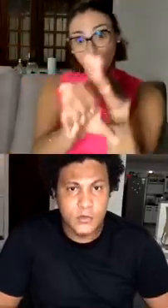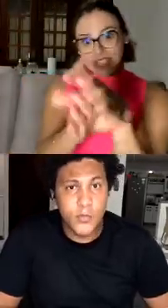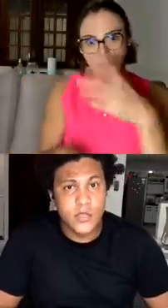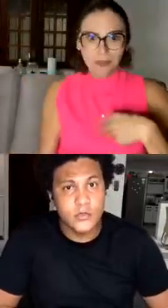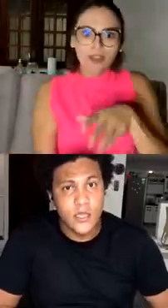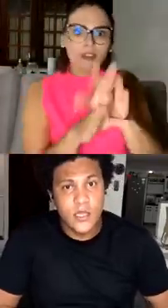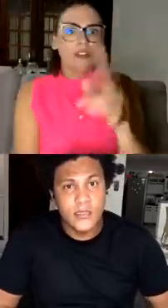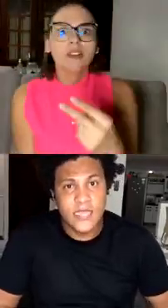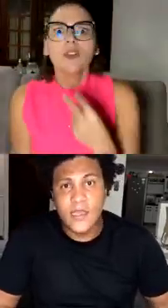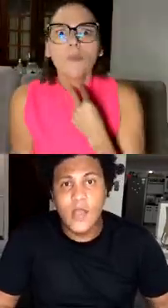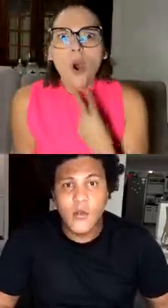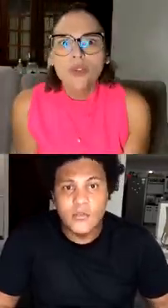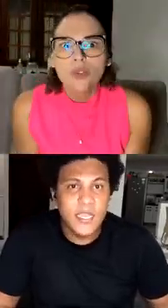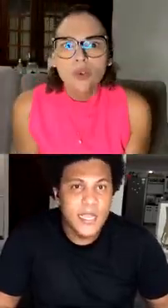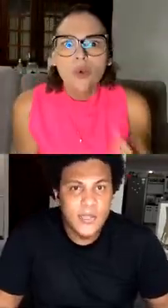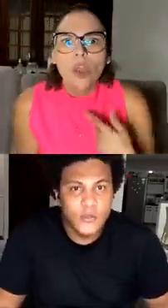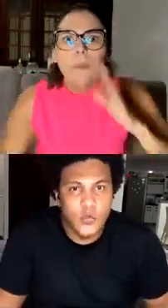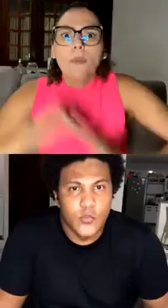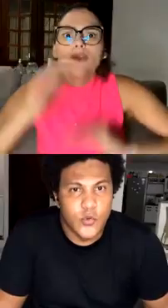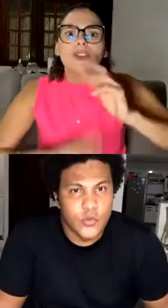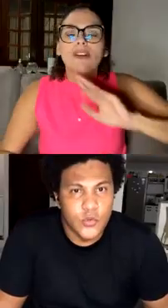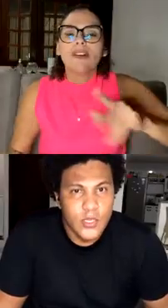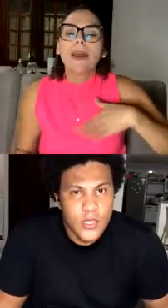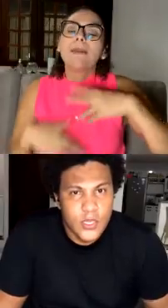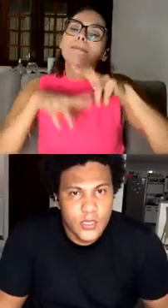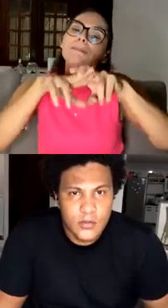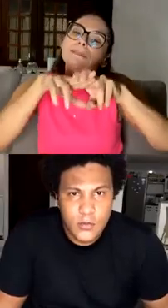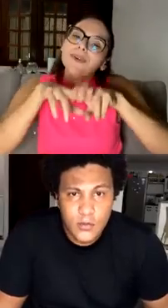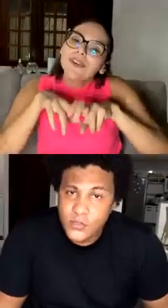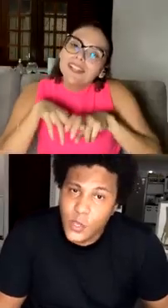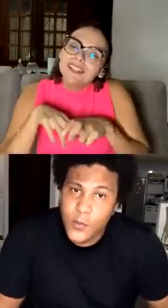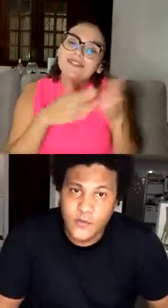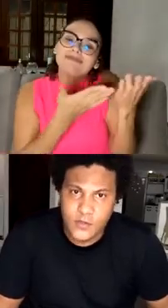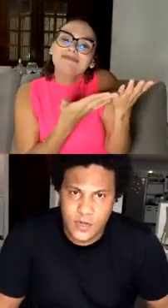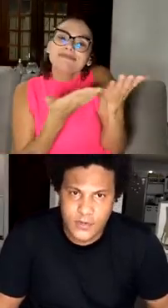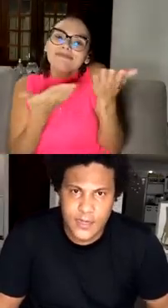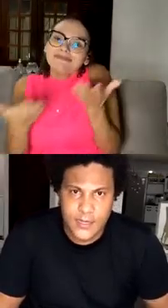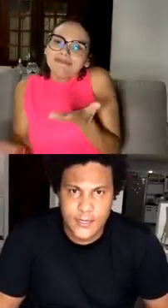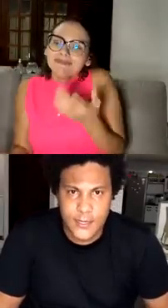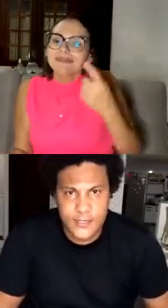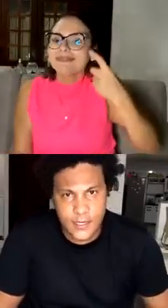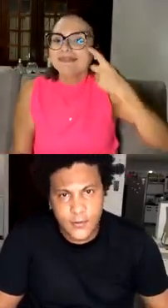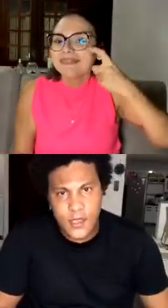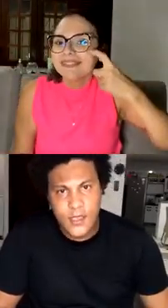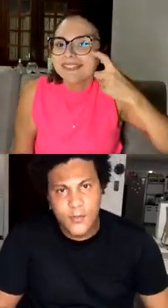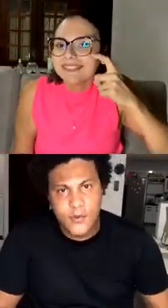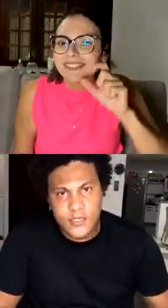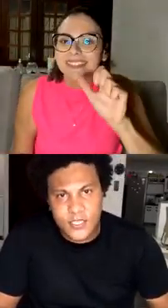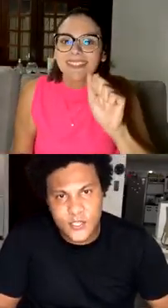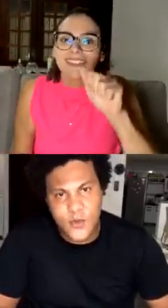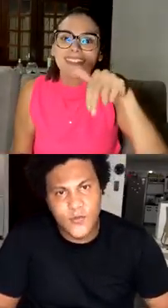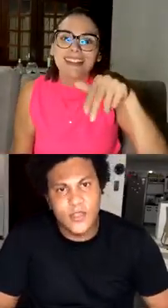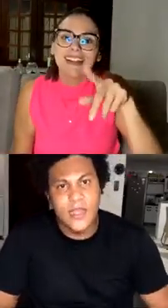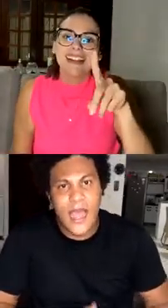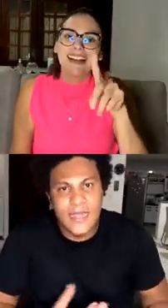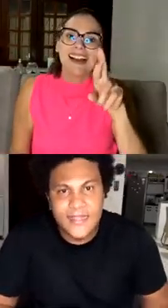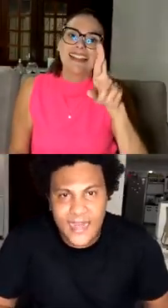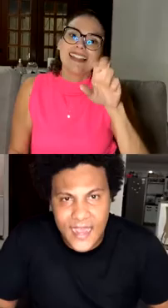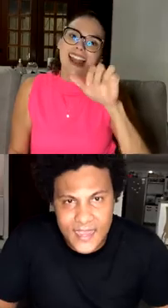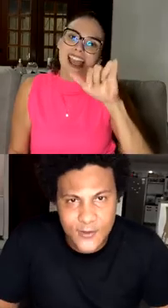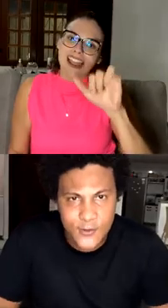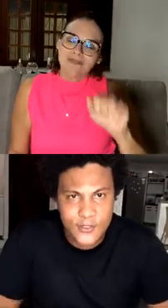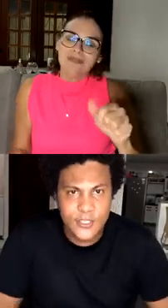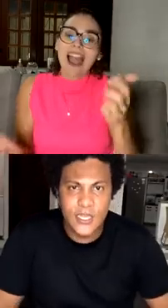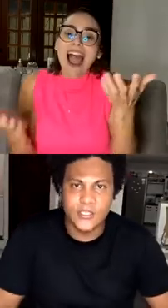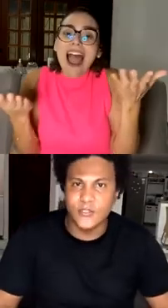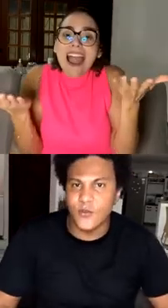Mas eu não posso sair aconselhando todo mundo. Eu não sou profissional na área, né? Então, por isso a gente convida a